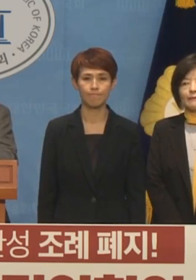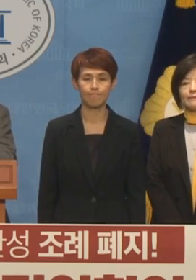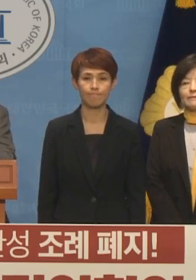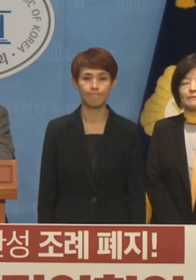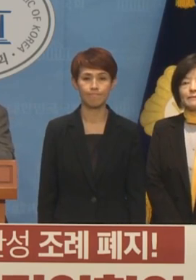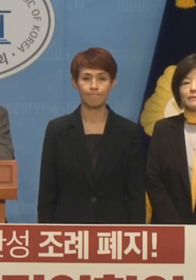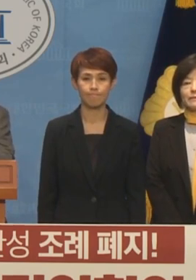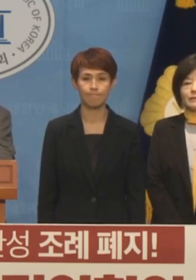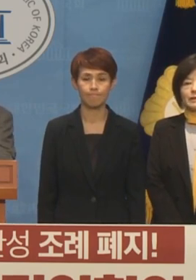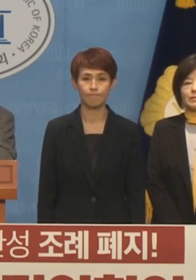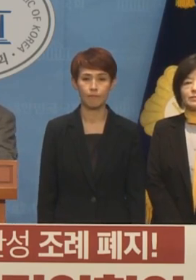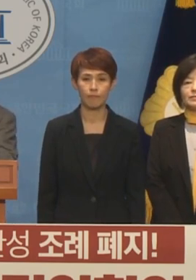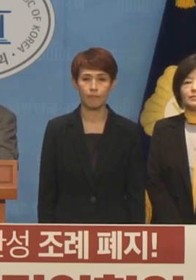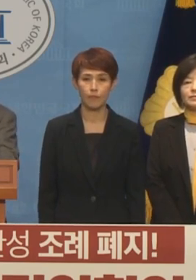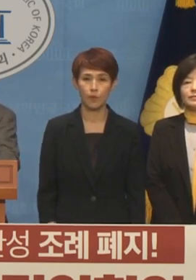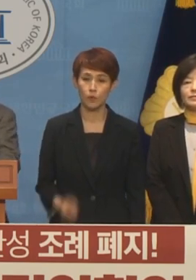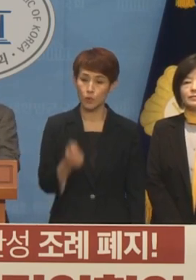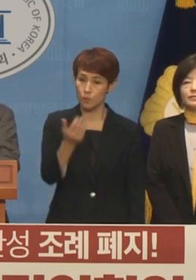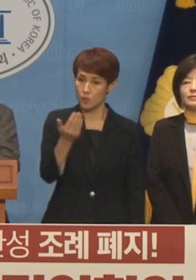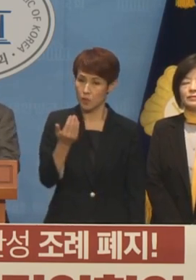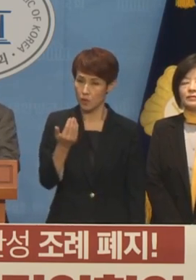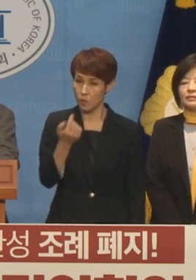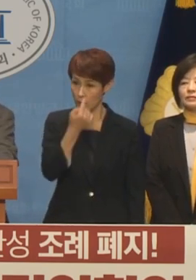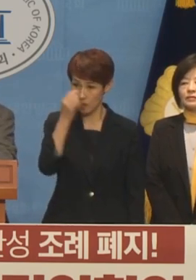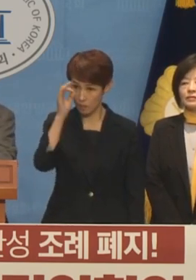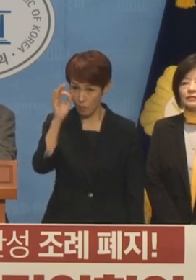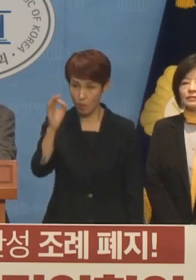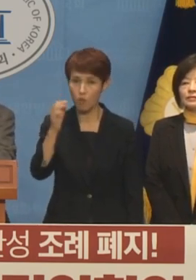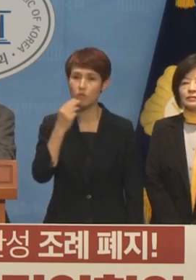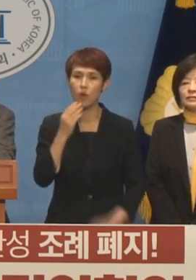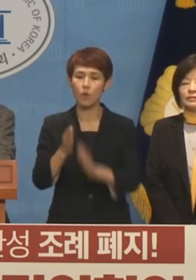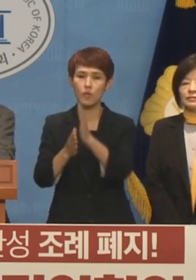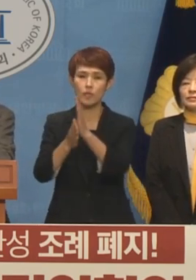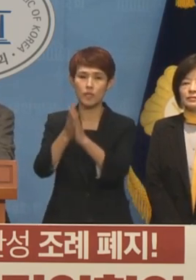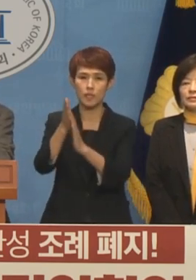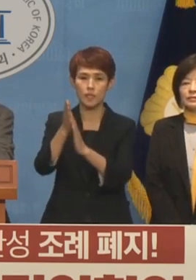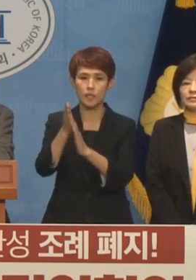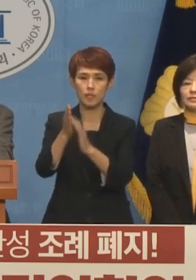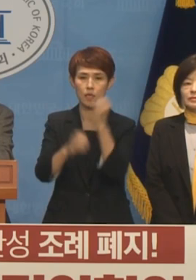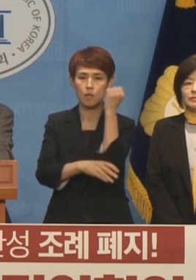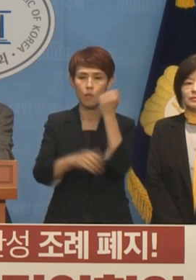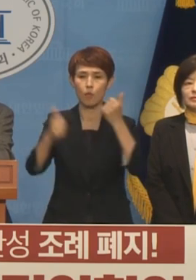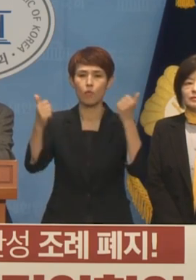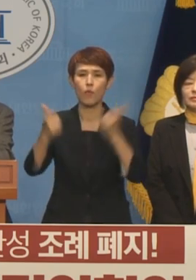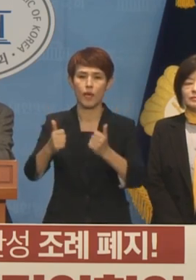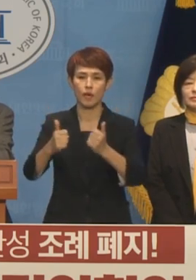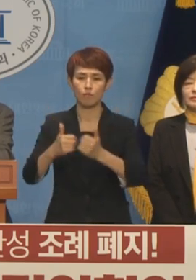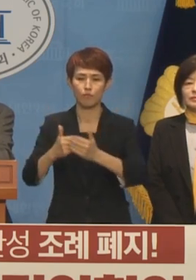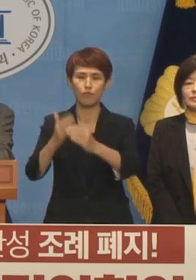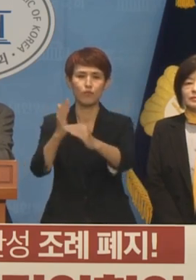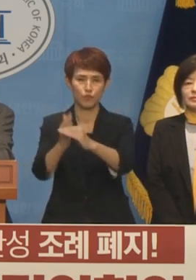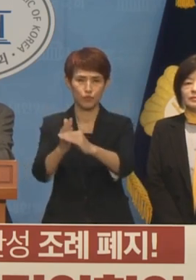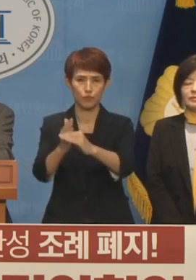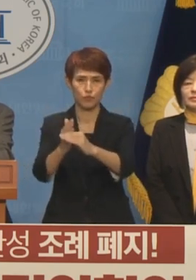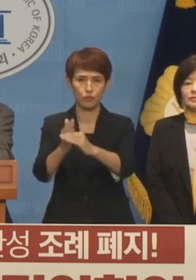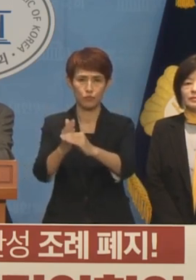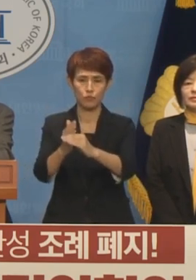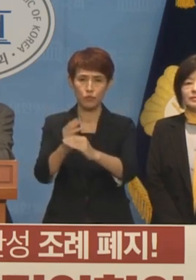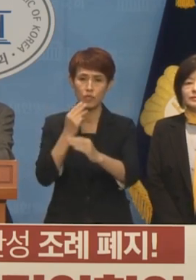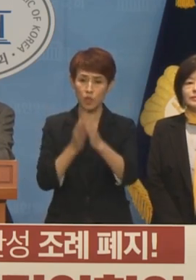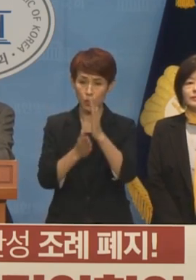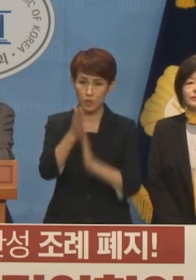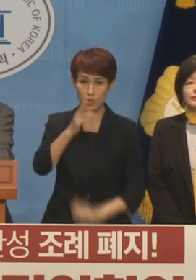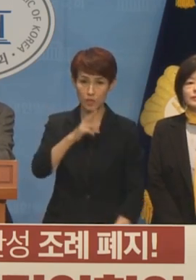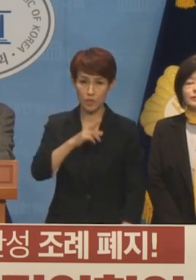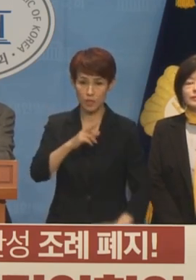지금 조금 전까지 확인한 바로는 서울시의회 본회의가 지금 진행 중인데요. 현재 서울시의회에서는